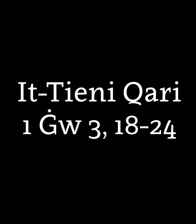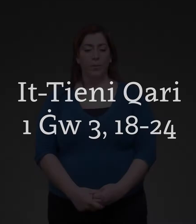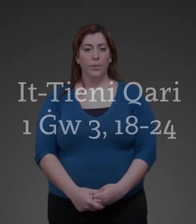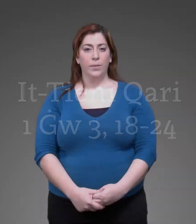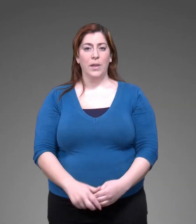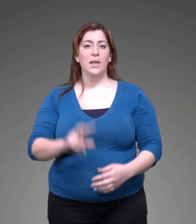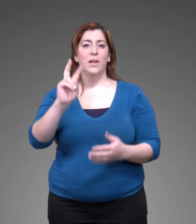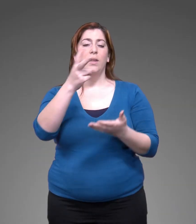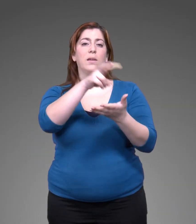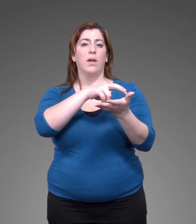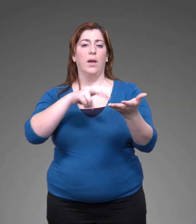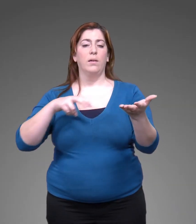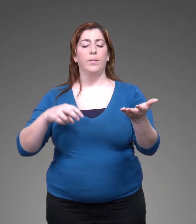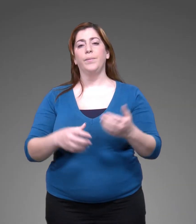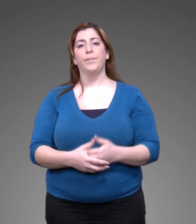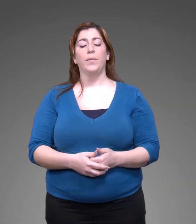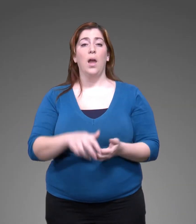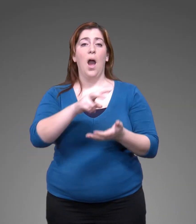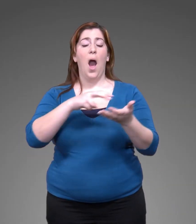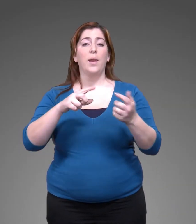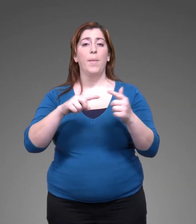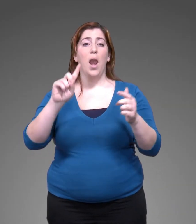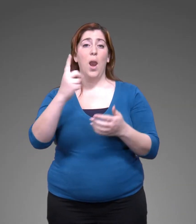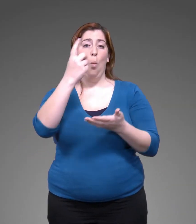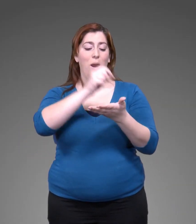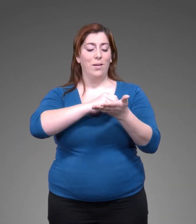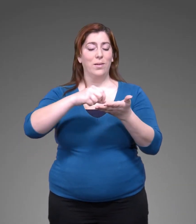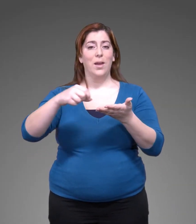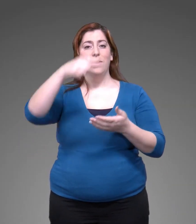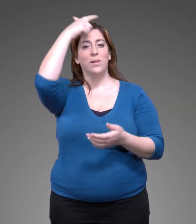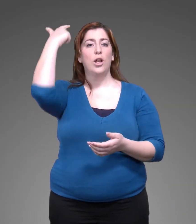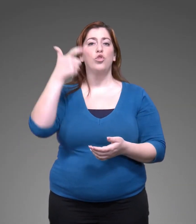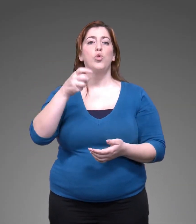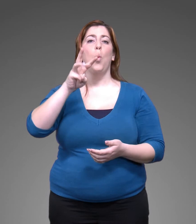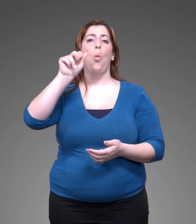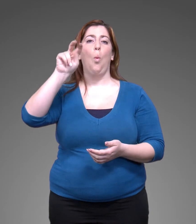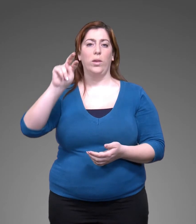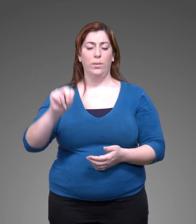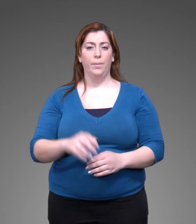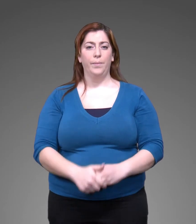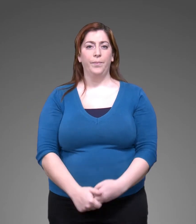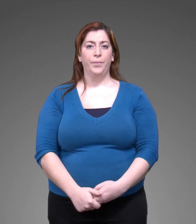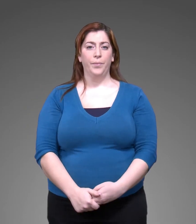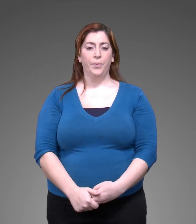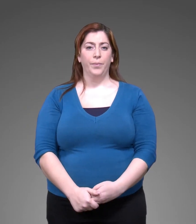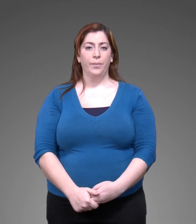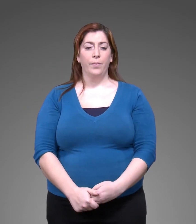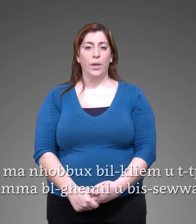Ittina għari Għari millawwa li t-tratasan ġwan għapposlu U li jidi